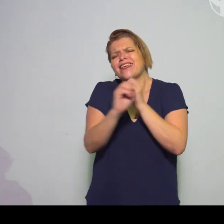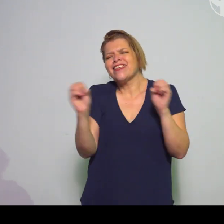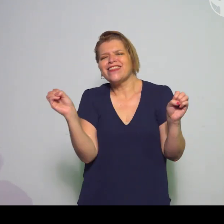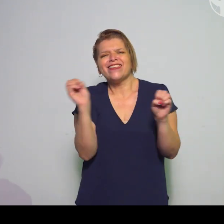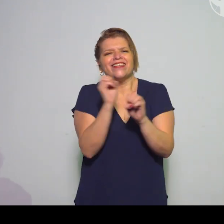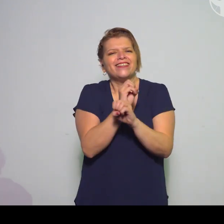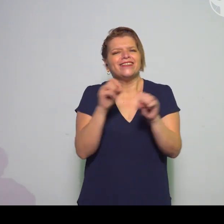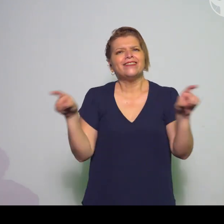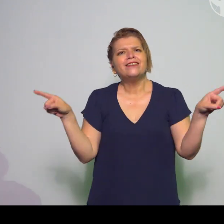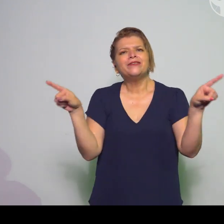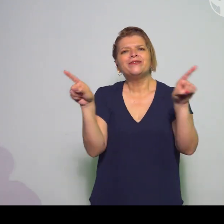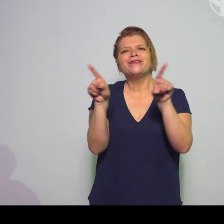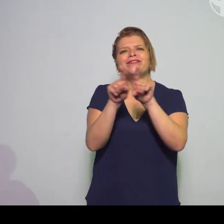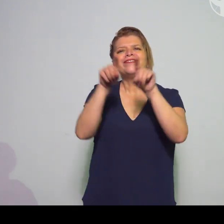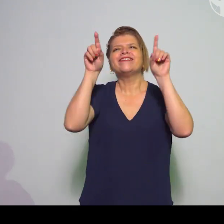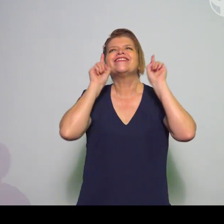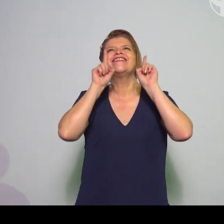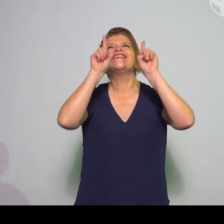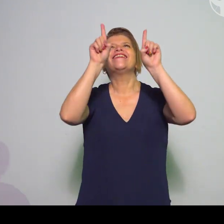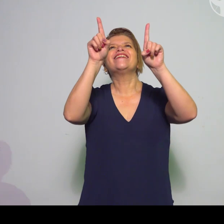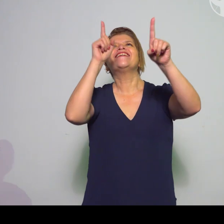Así eres tú.